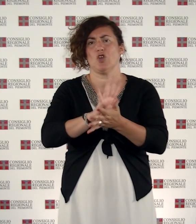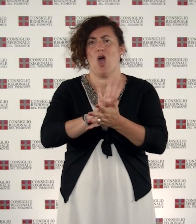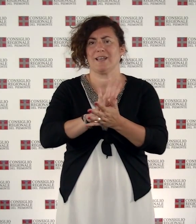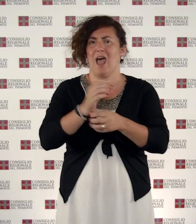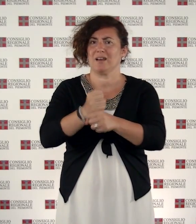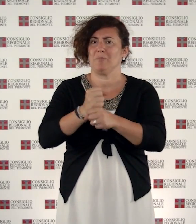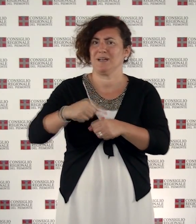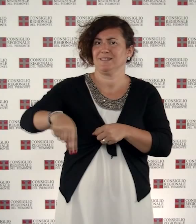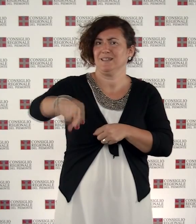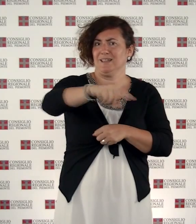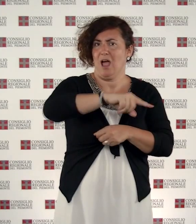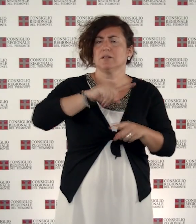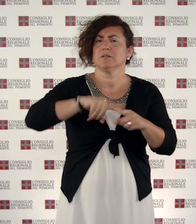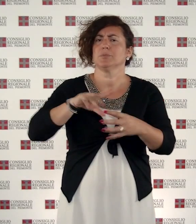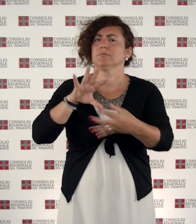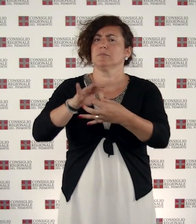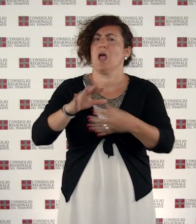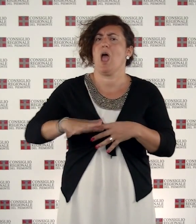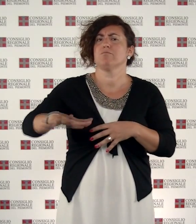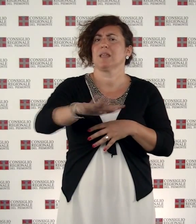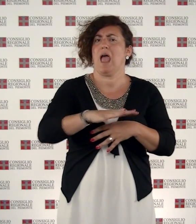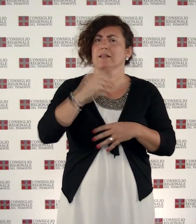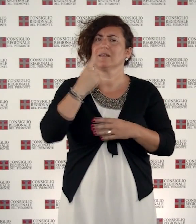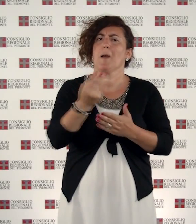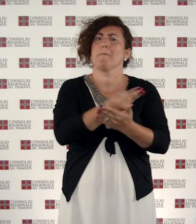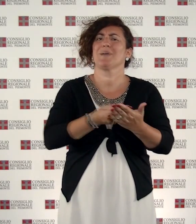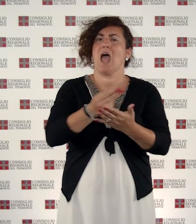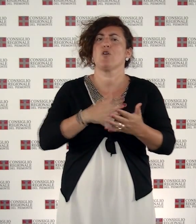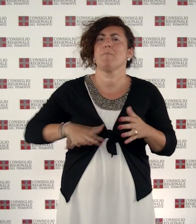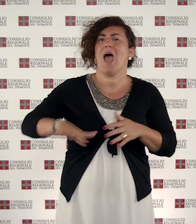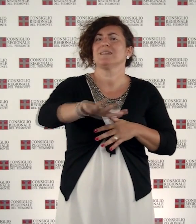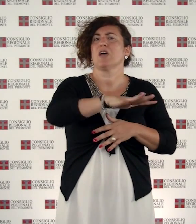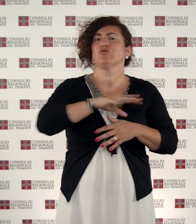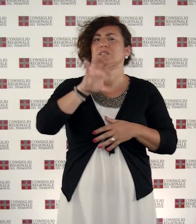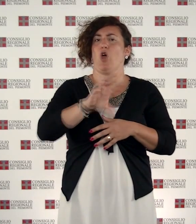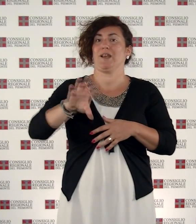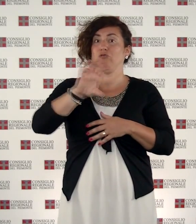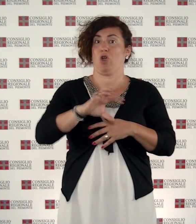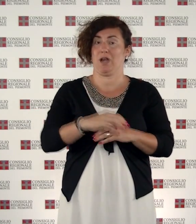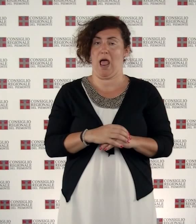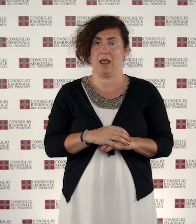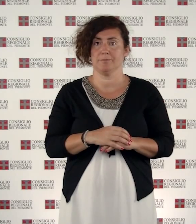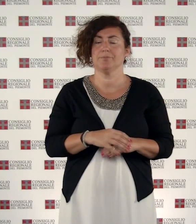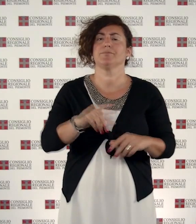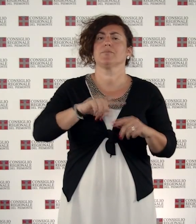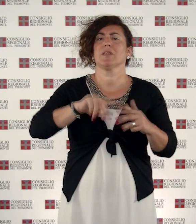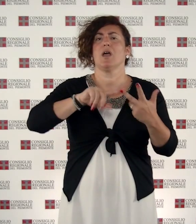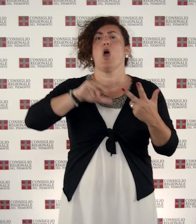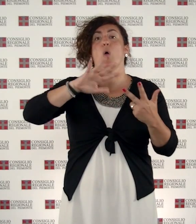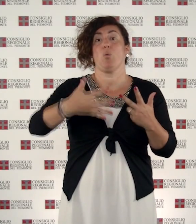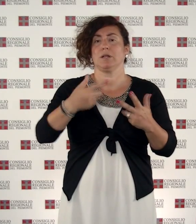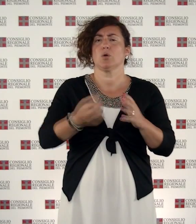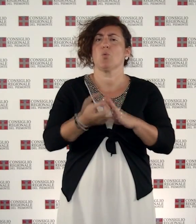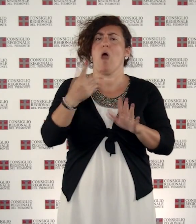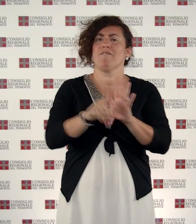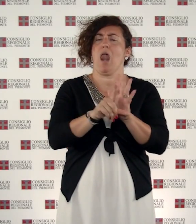con l'ambiente l'informativa dell'assessore sul piano paesaggistico regionale in quinta inoltre si è concluso l'esame della nuova legge sui parchi mentre